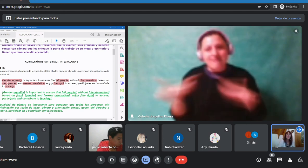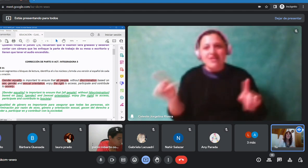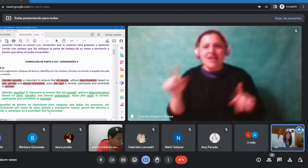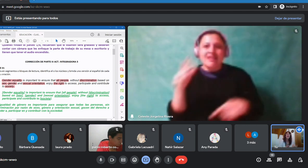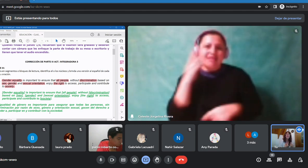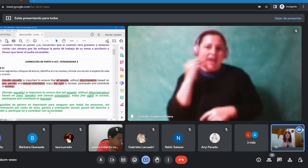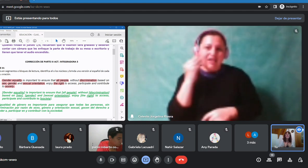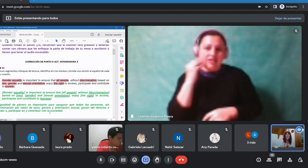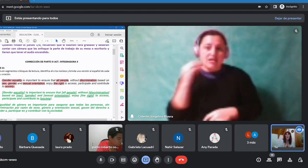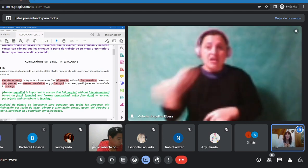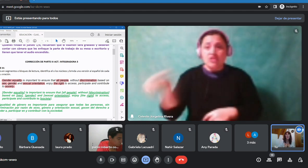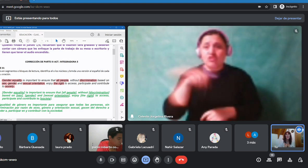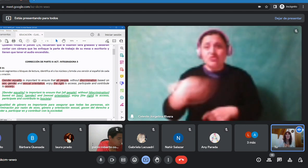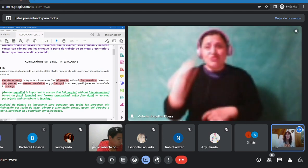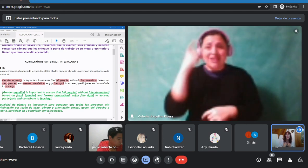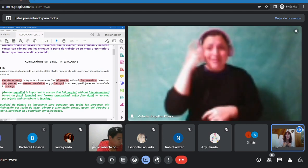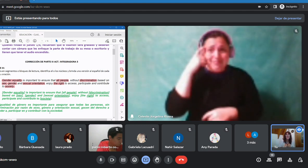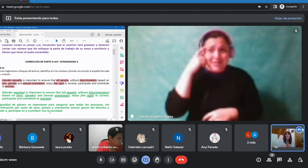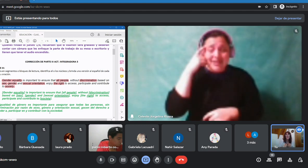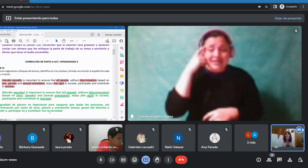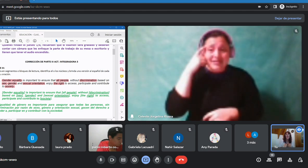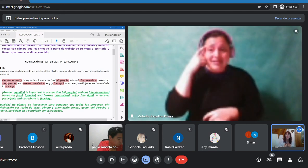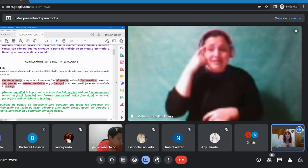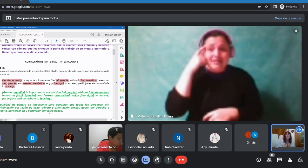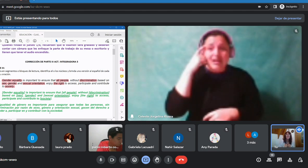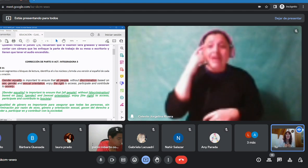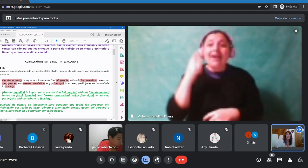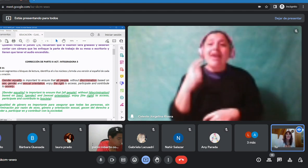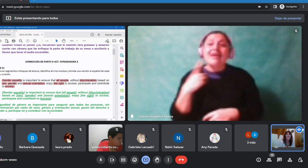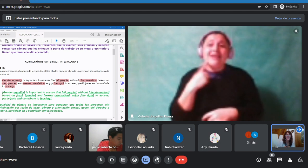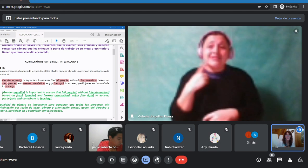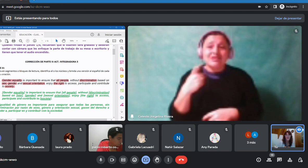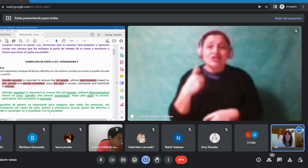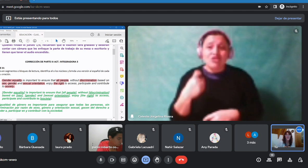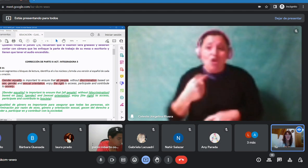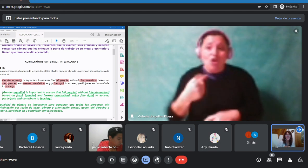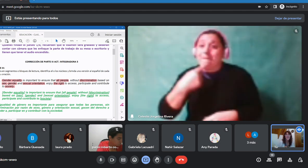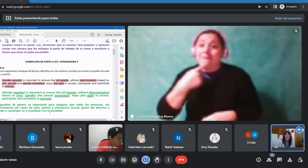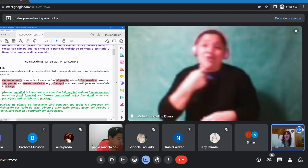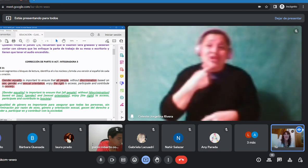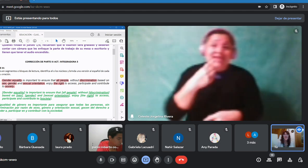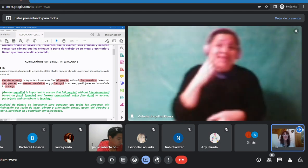Entonces tenemos que pensar, cuando pensamos en castellano, cómo se dice en castellano, ¿sí?